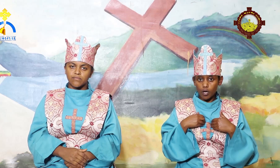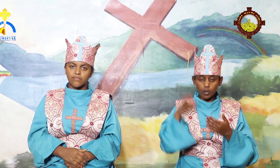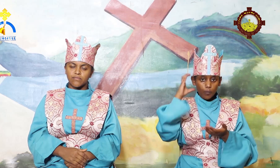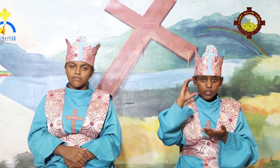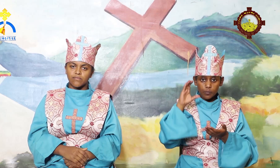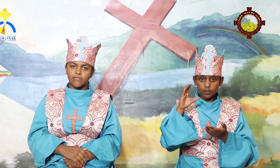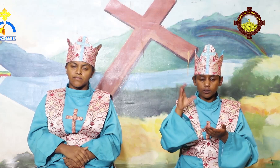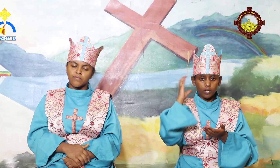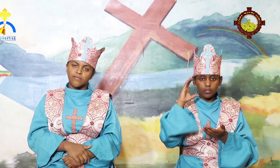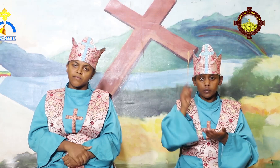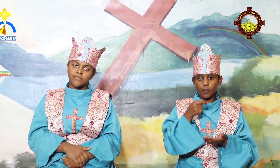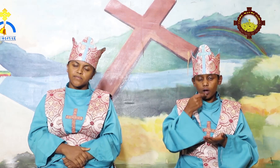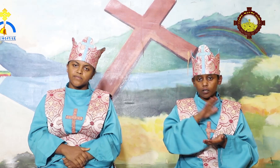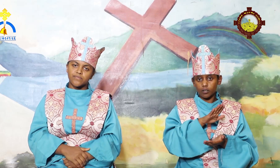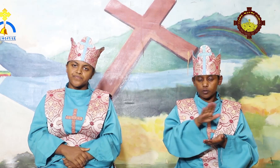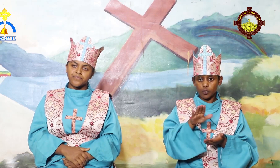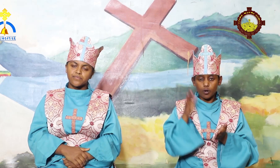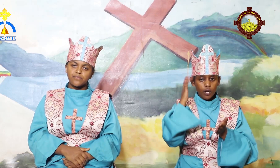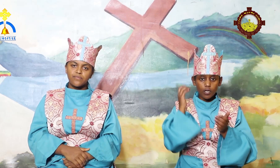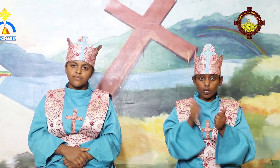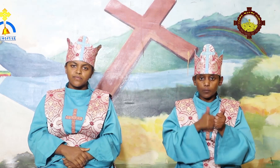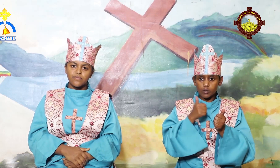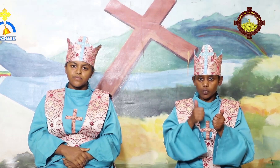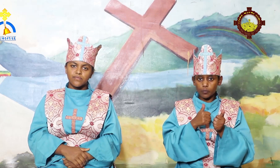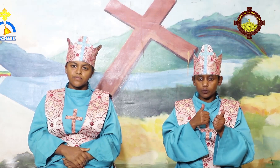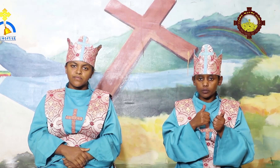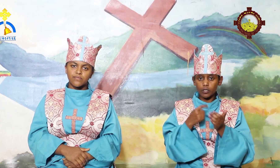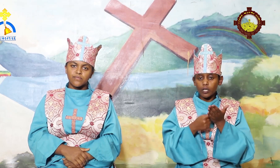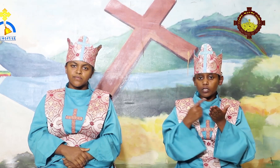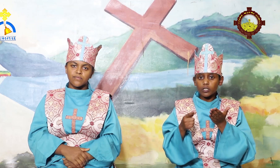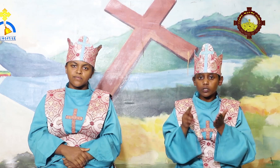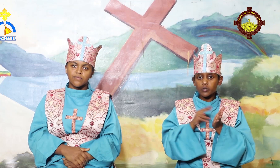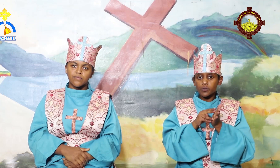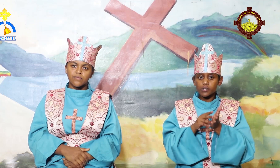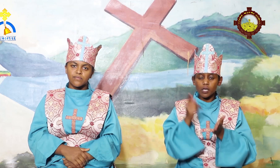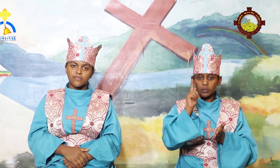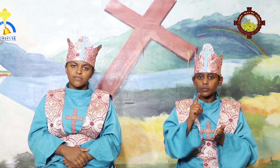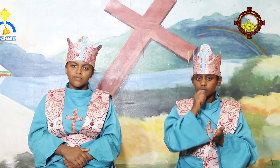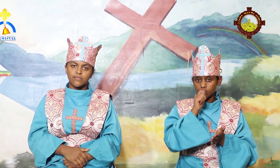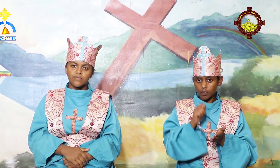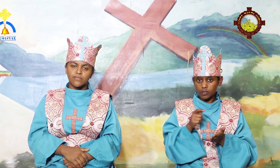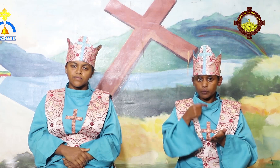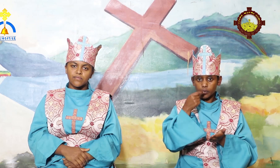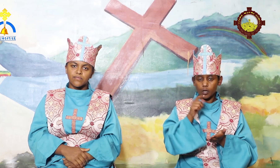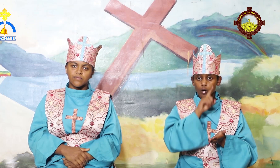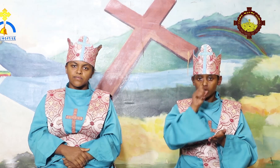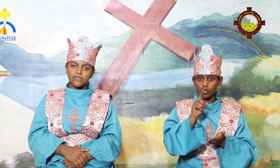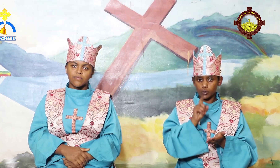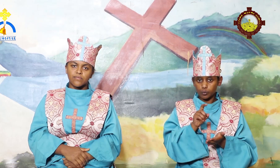ብሎ ጆሮ ያለው መስማትን ይስማ አላቸው። ደቀ መዛሙርትም ይህች ምሳሌ